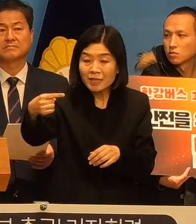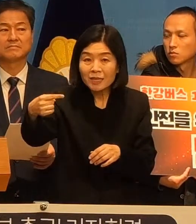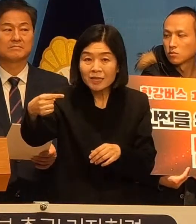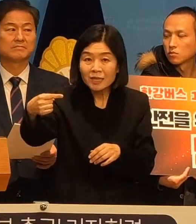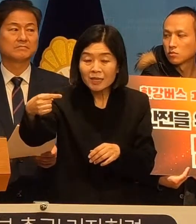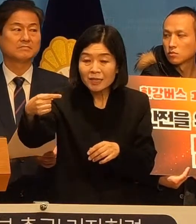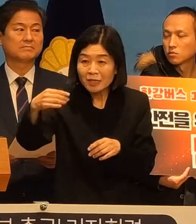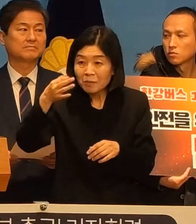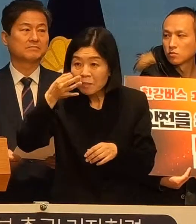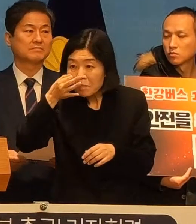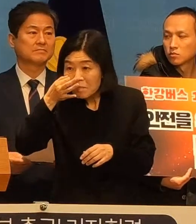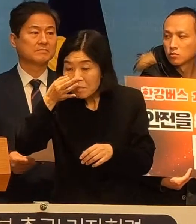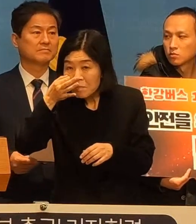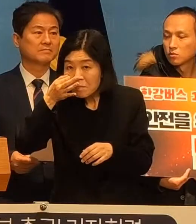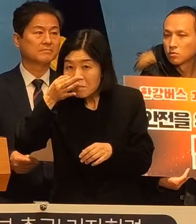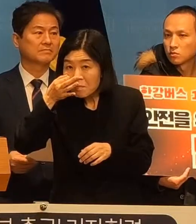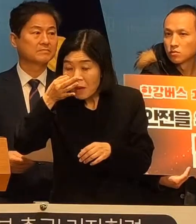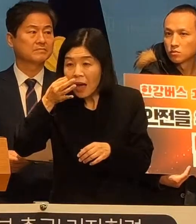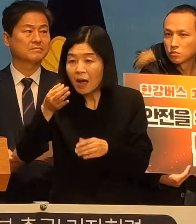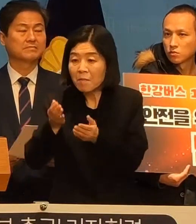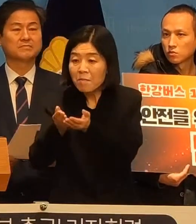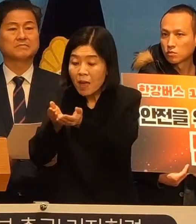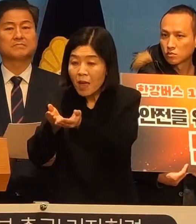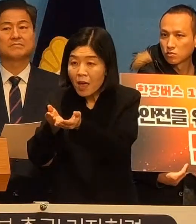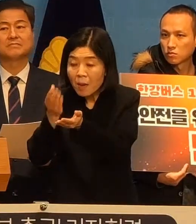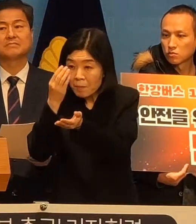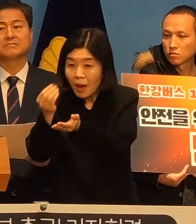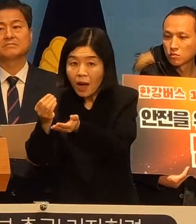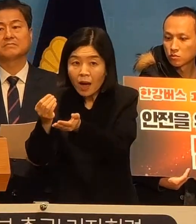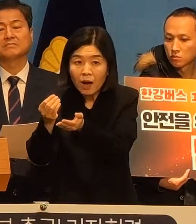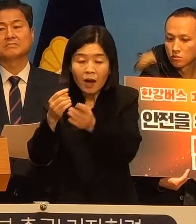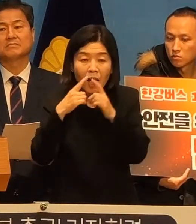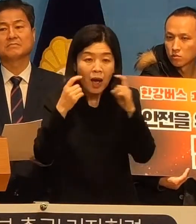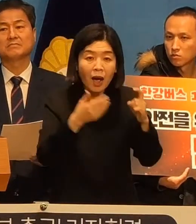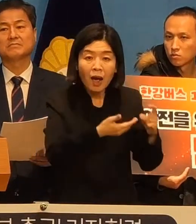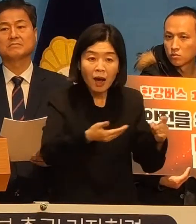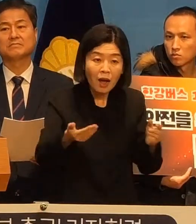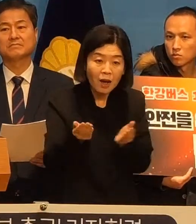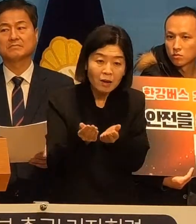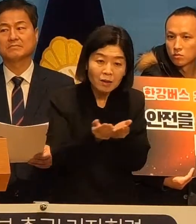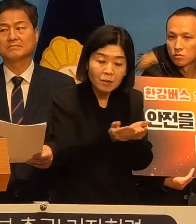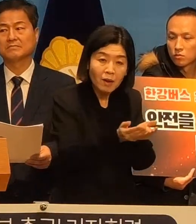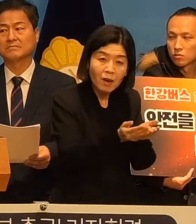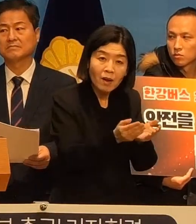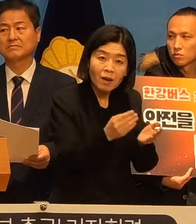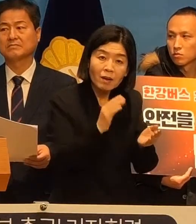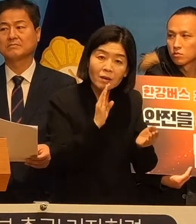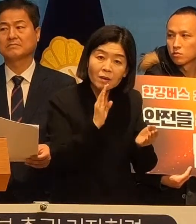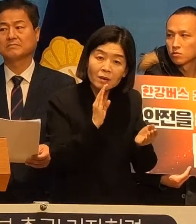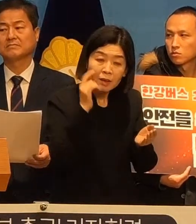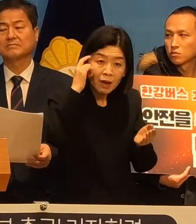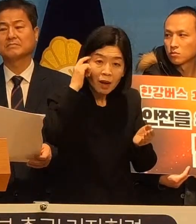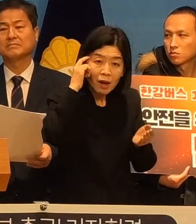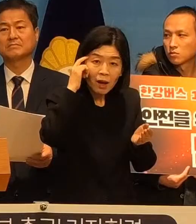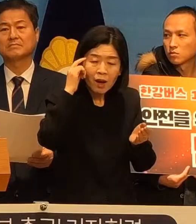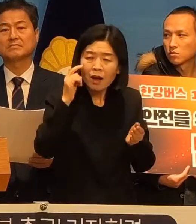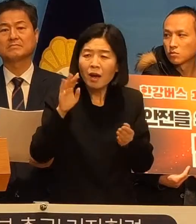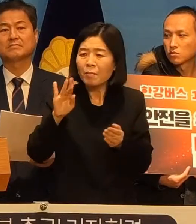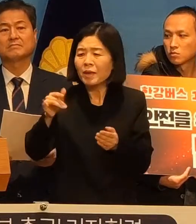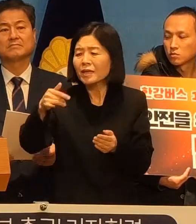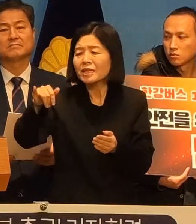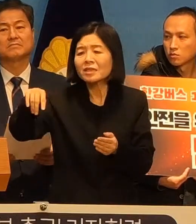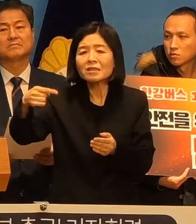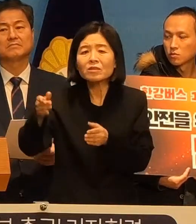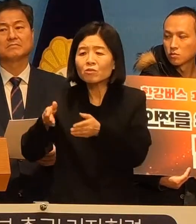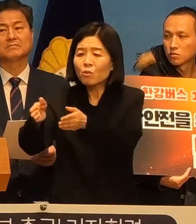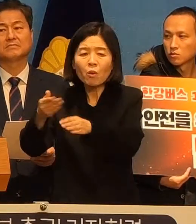한강 르네상스의 영감을 받았다고 한 바가 있습니다. 한강은 베니스의 수백 미터에 불과한 수로와는 근본적으로